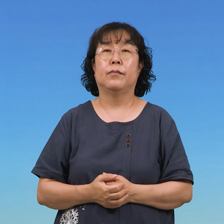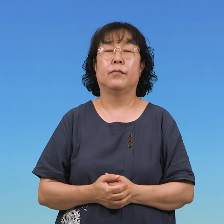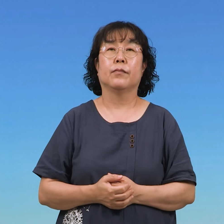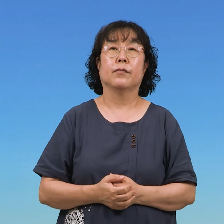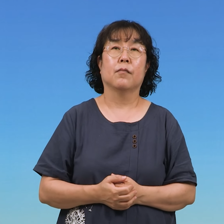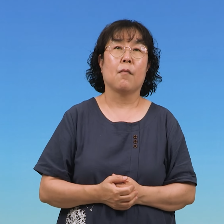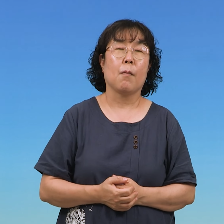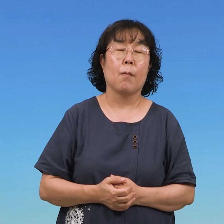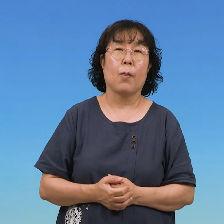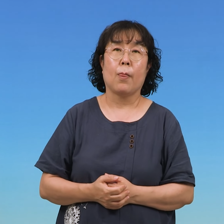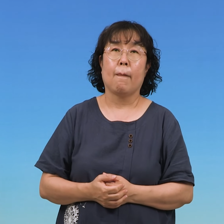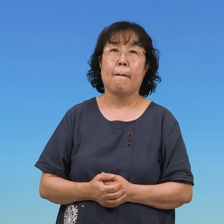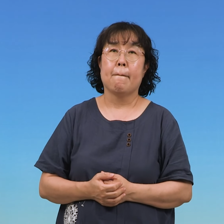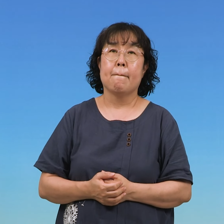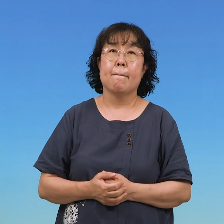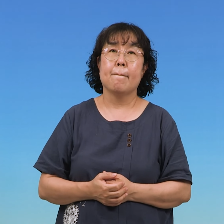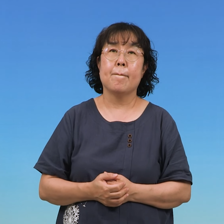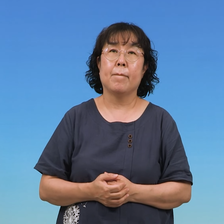여러분,